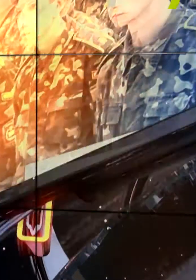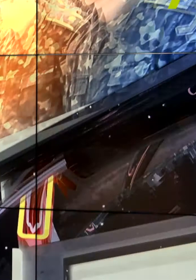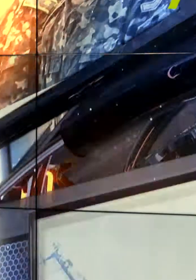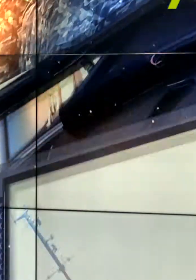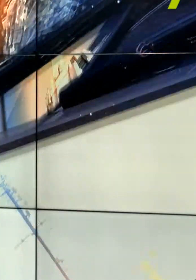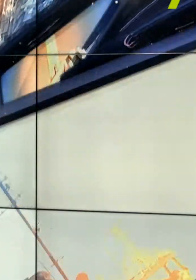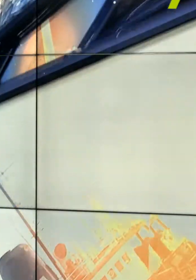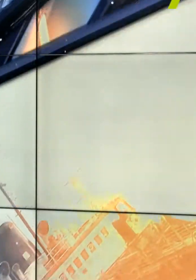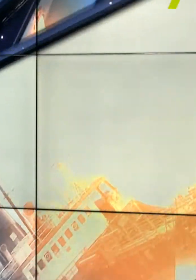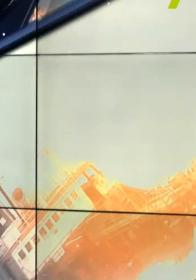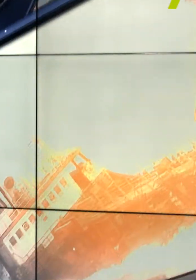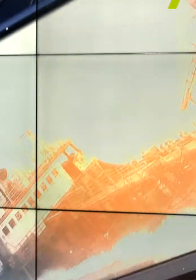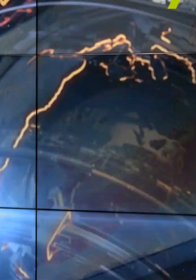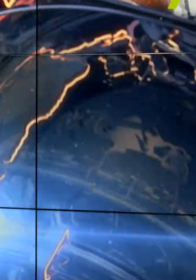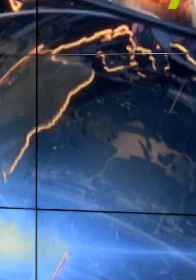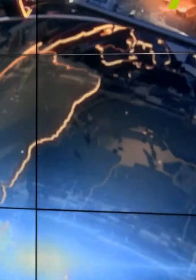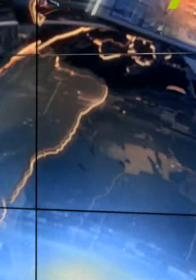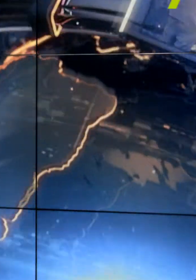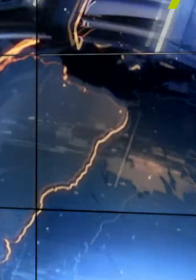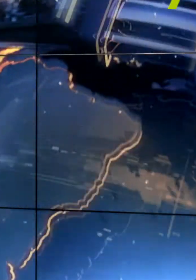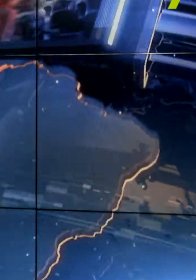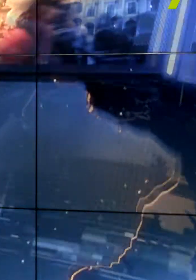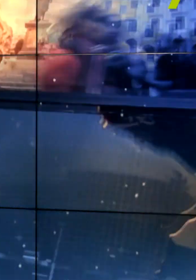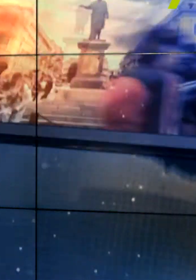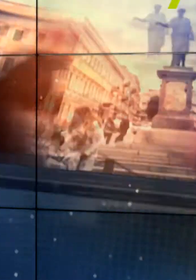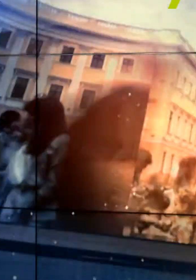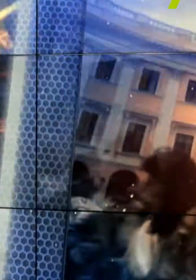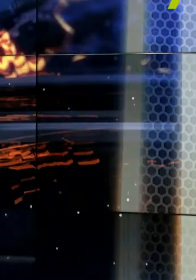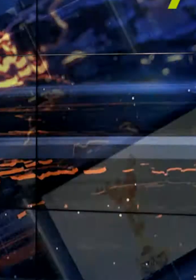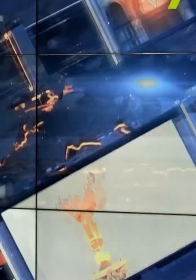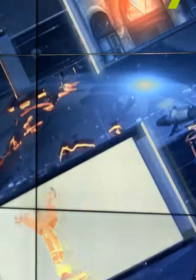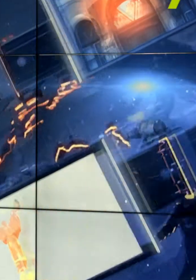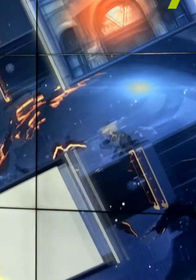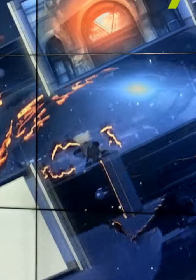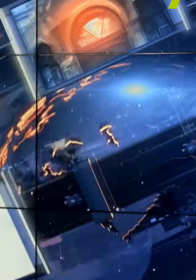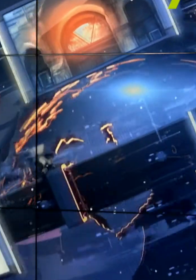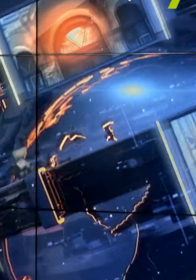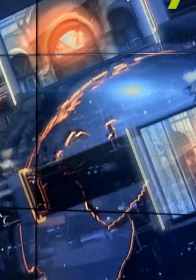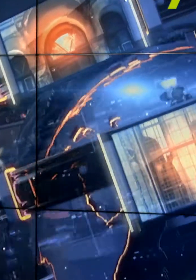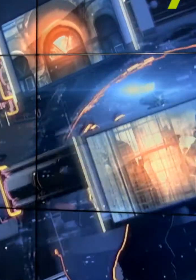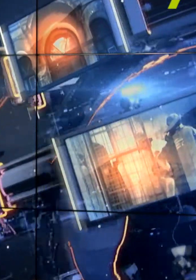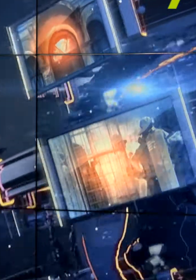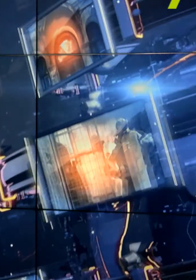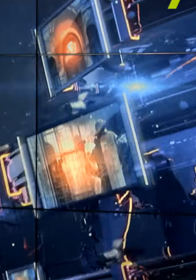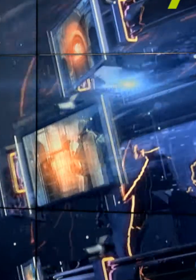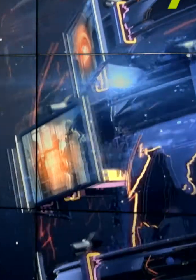України. Майже до 300 мільярдів гривень. А з приводу цього маємо пряму мову Максима Степанова.